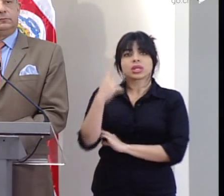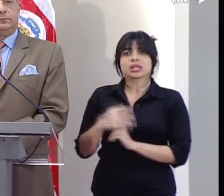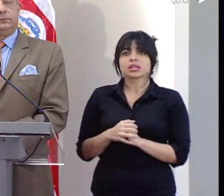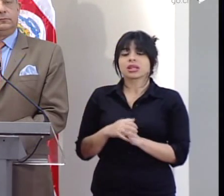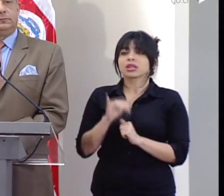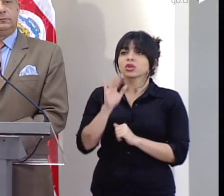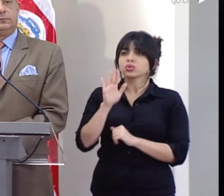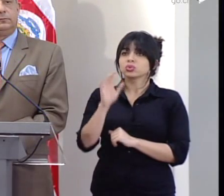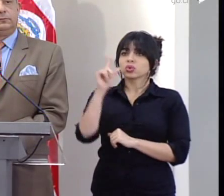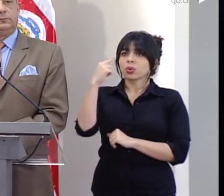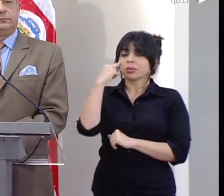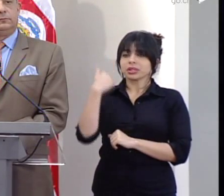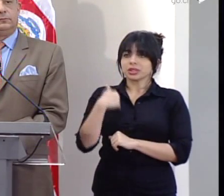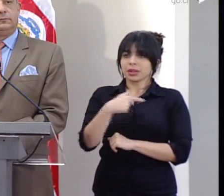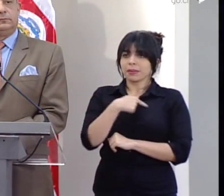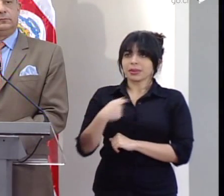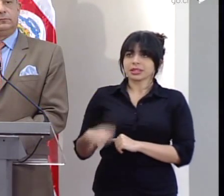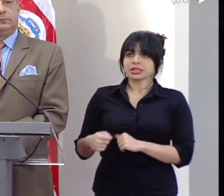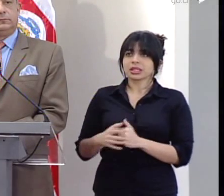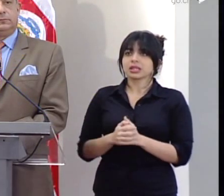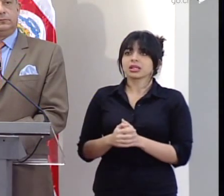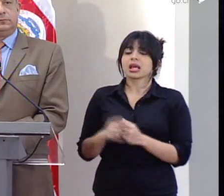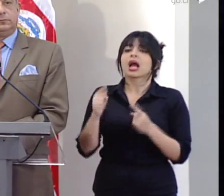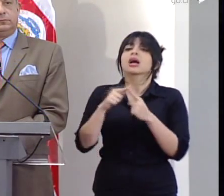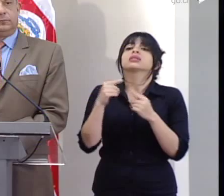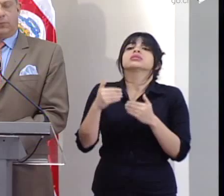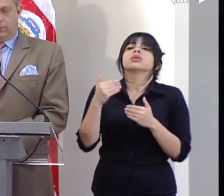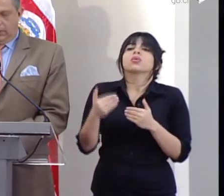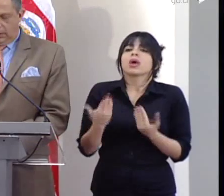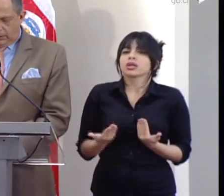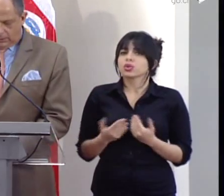su gestión, señor presidente? ¿Hasta cuándo?